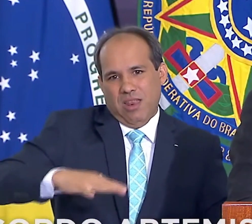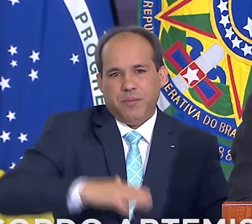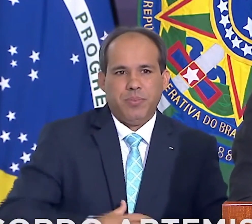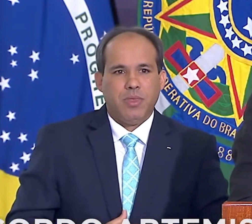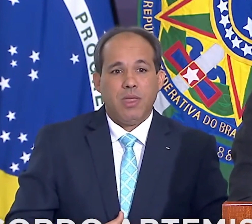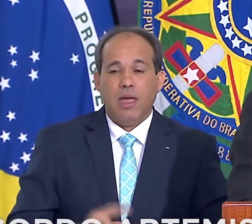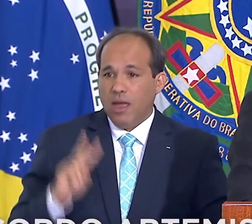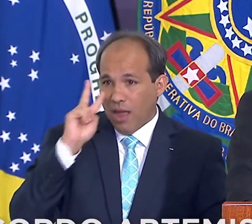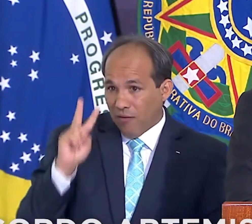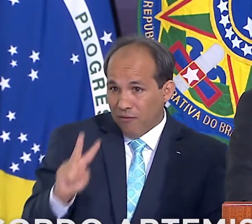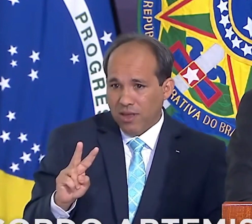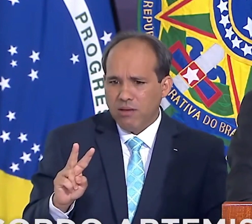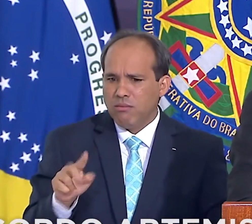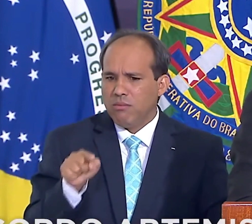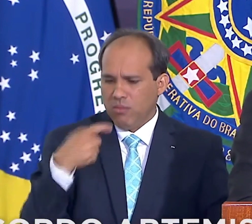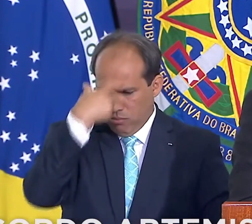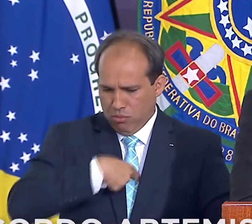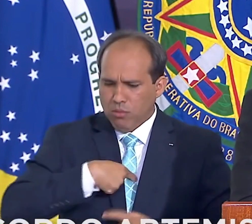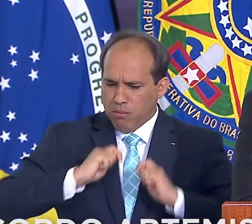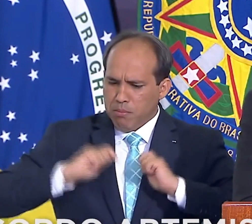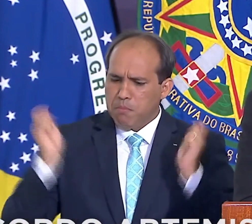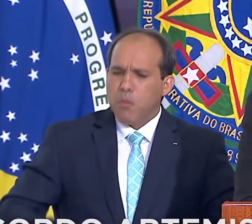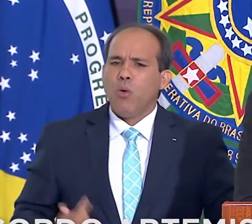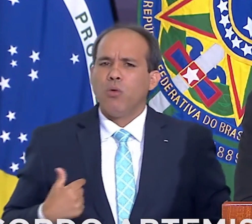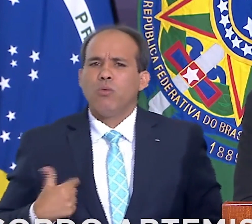a ver que o seu potencial é enorme.